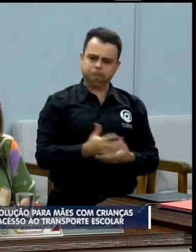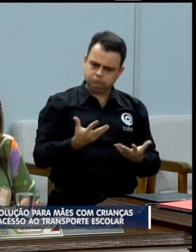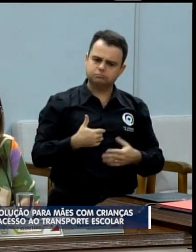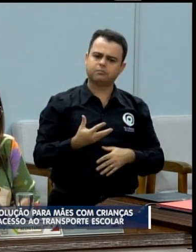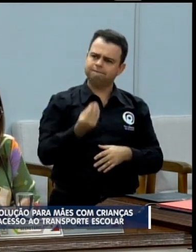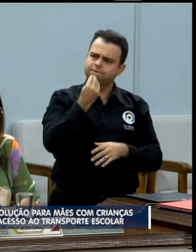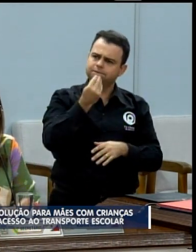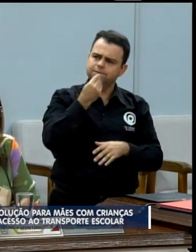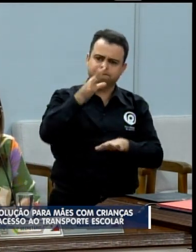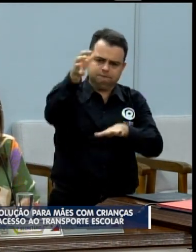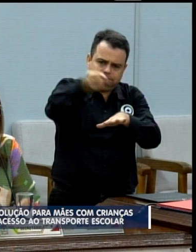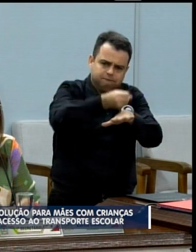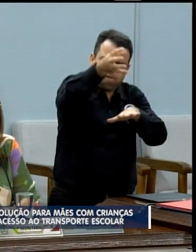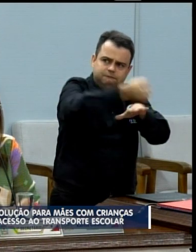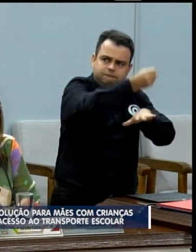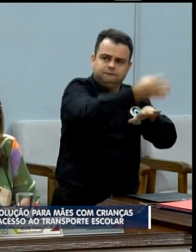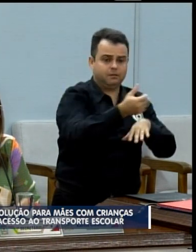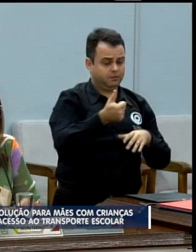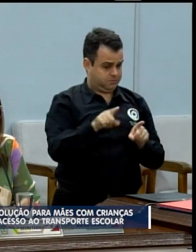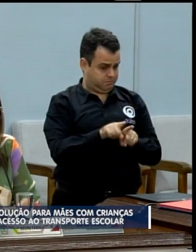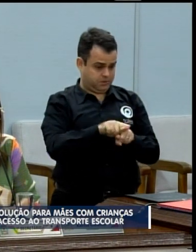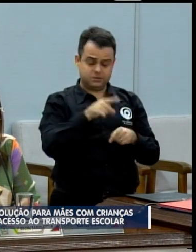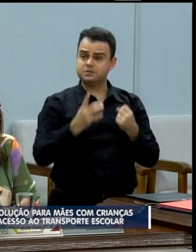escolar, que é mais seguro.